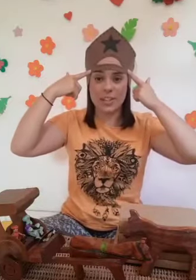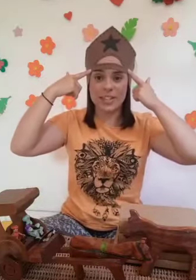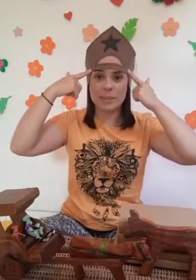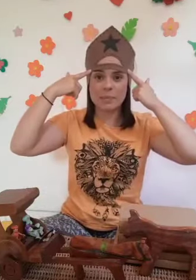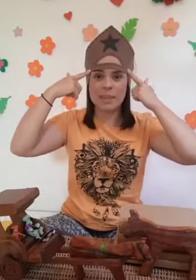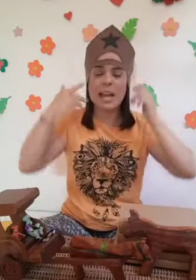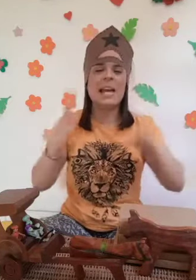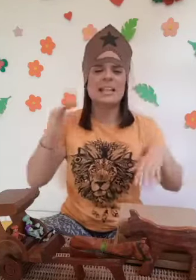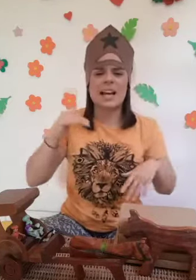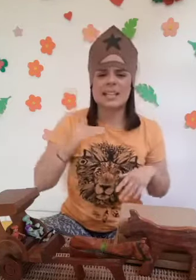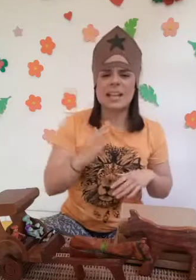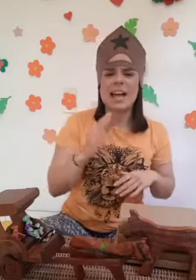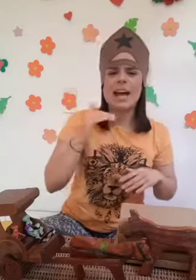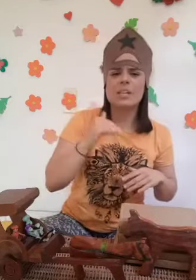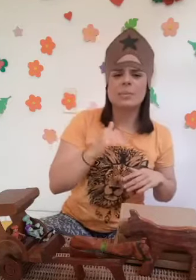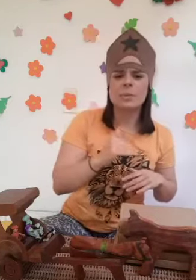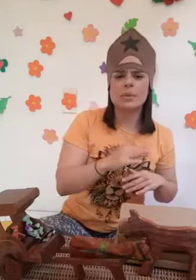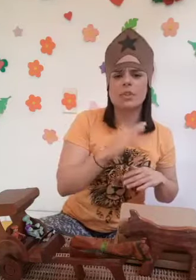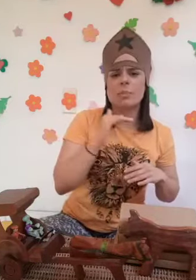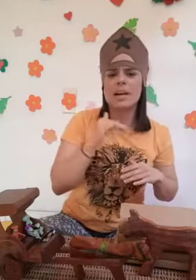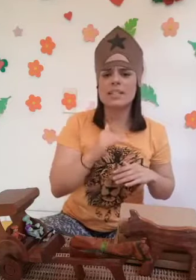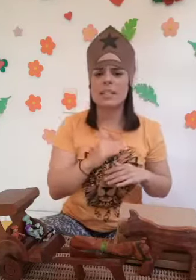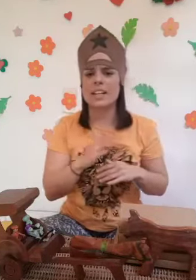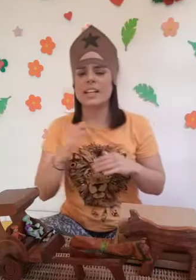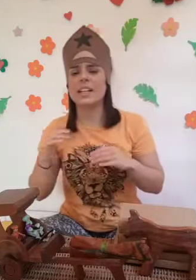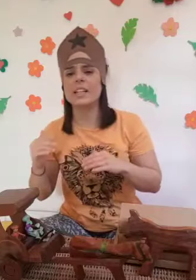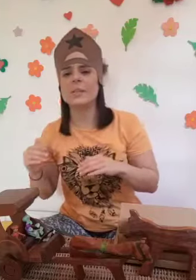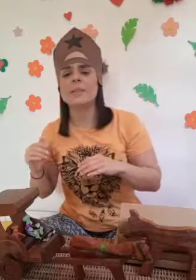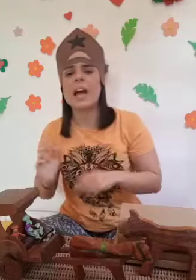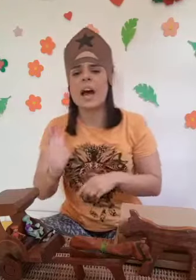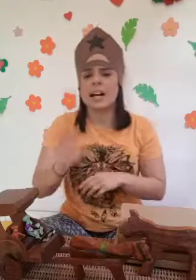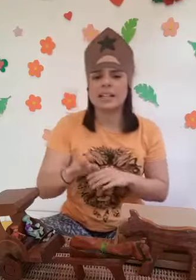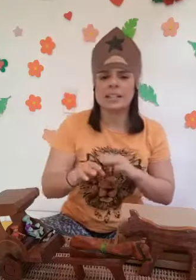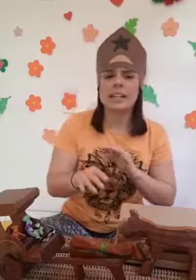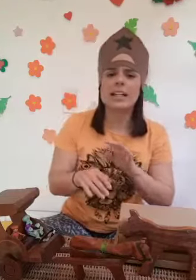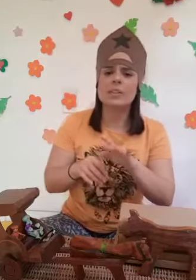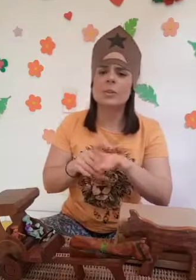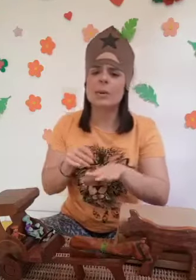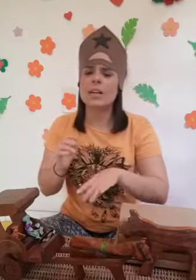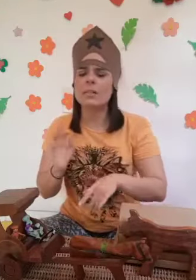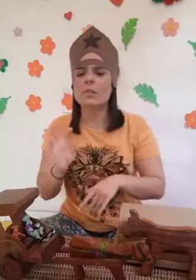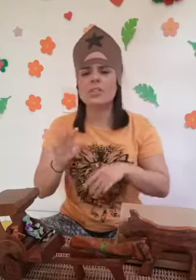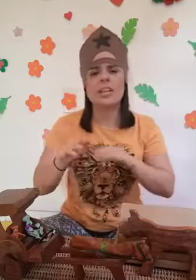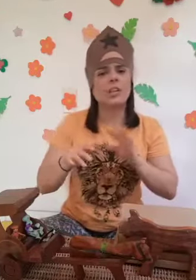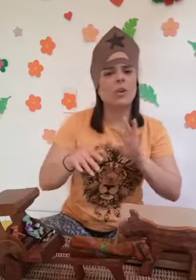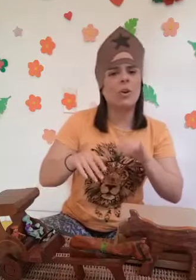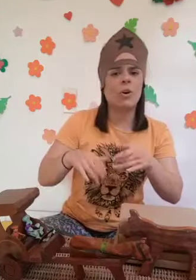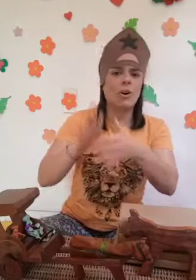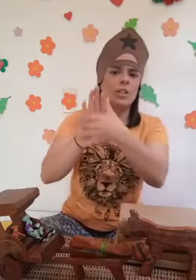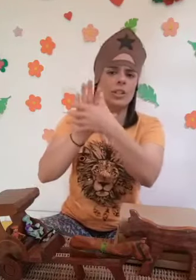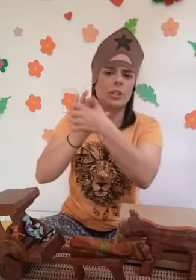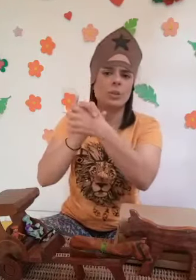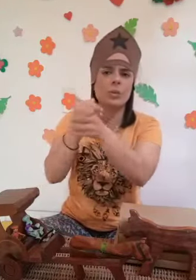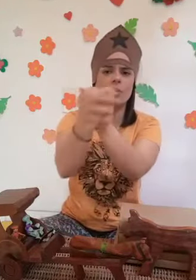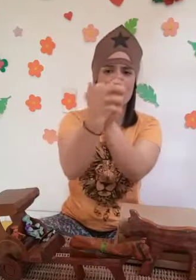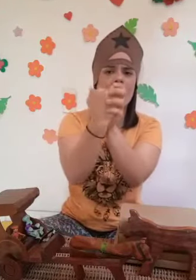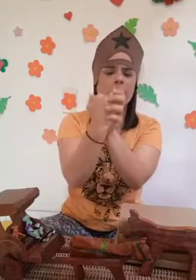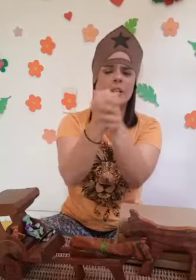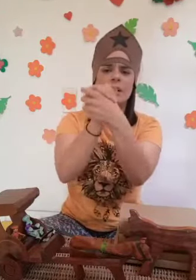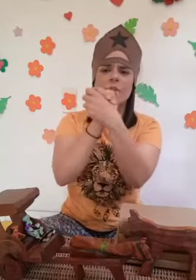recordações das terras por onde passei, andando pelos sertões e dos amigos